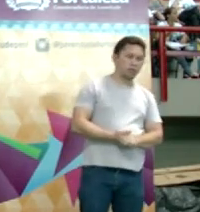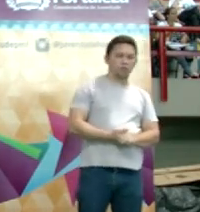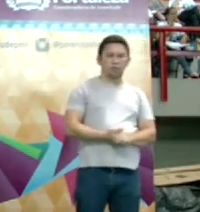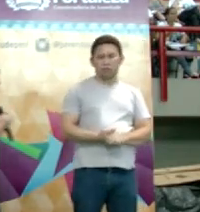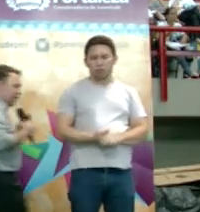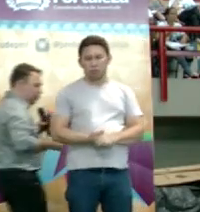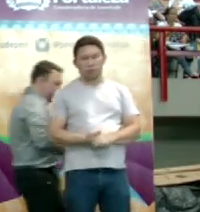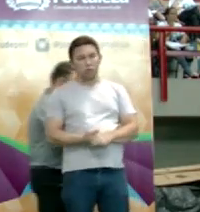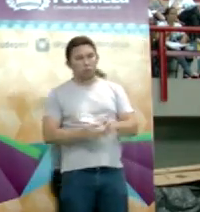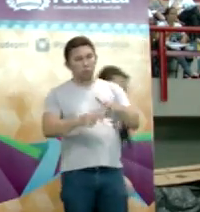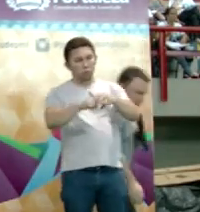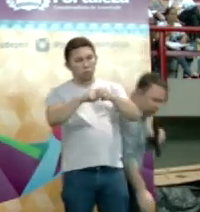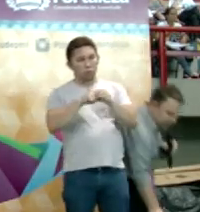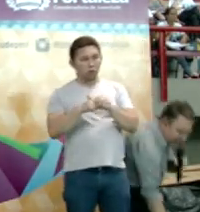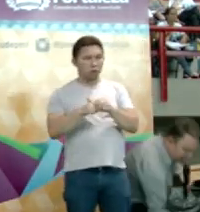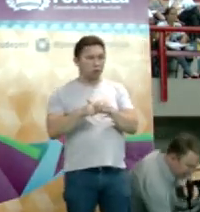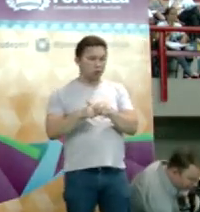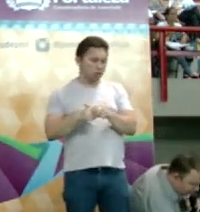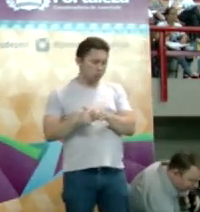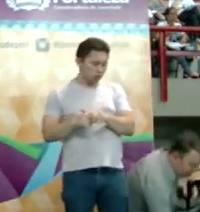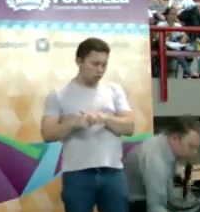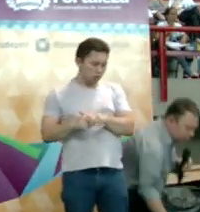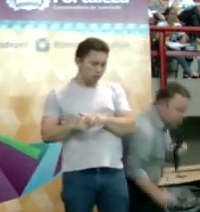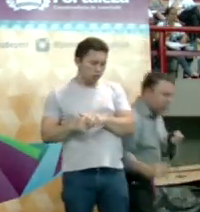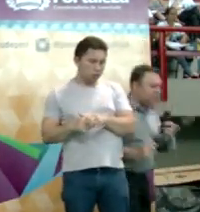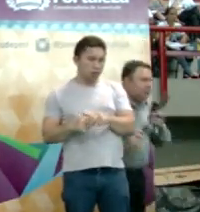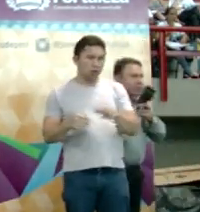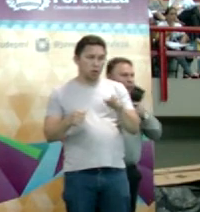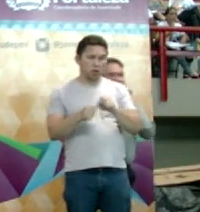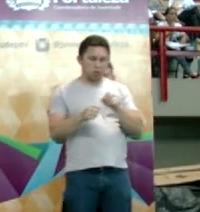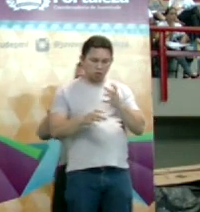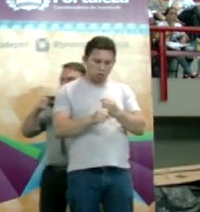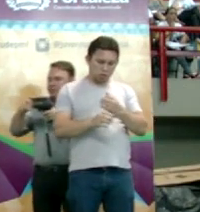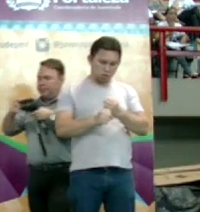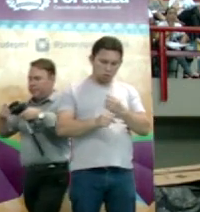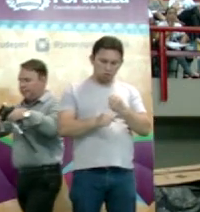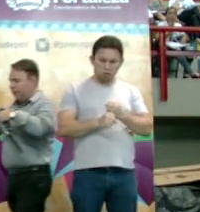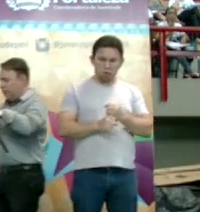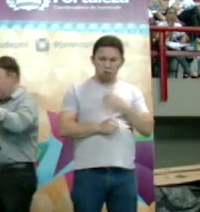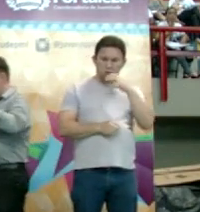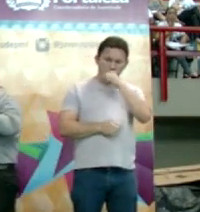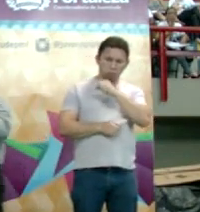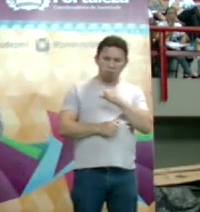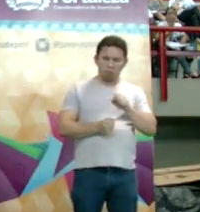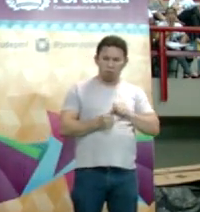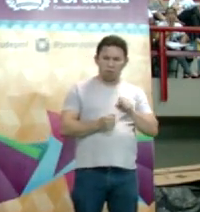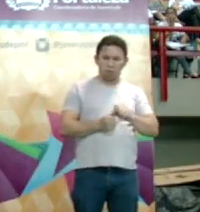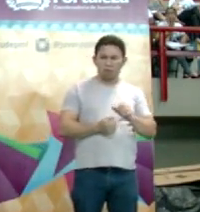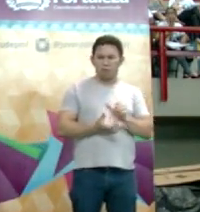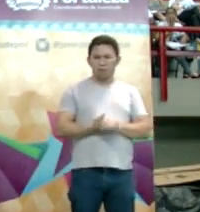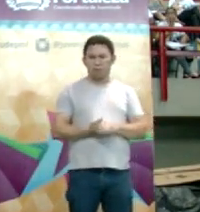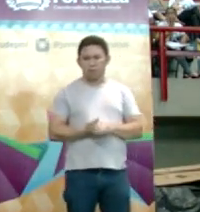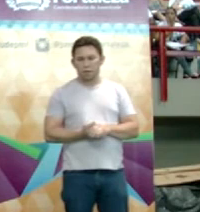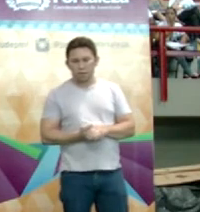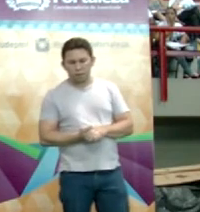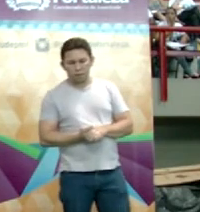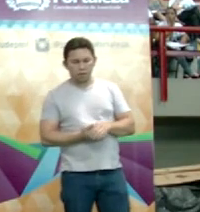vão beber. Então, fazendo a continha aqui para vocês, vai